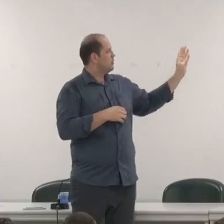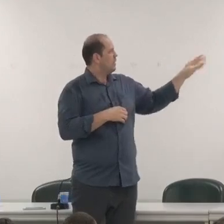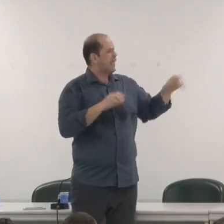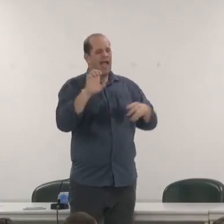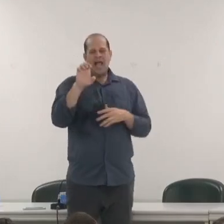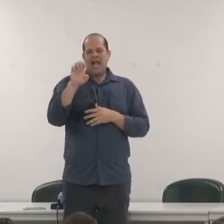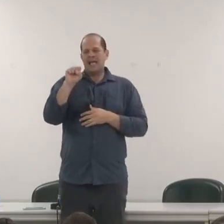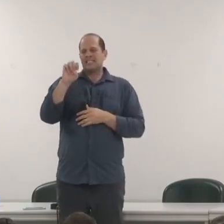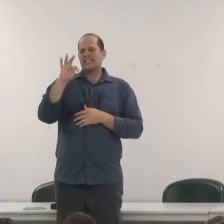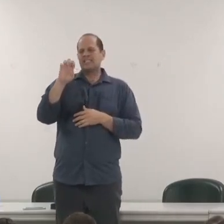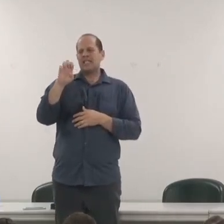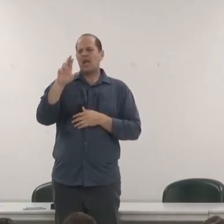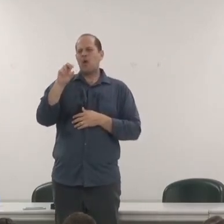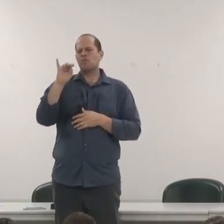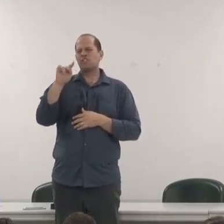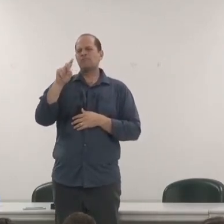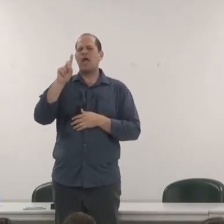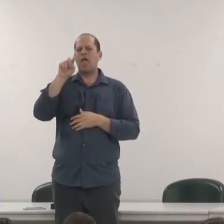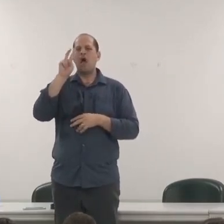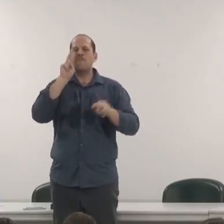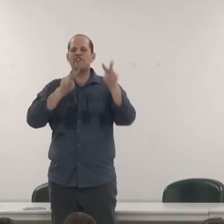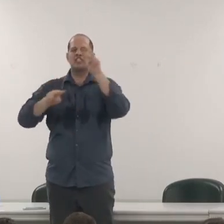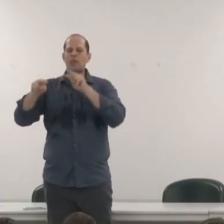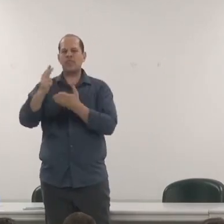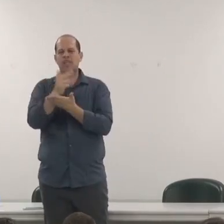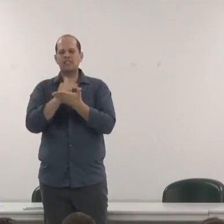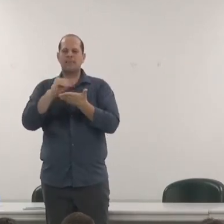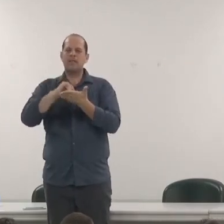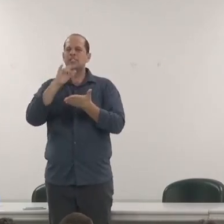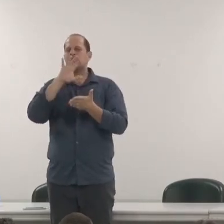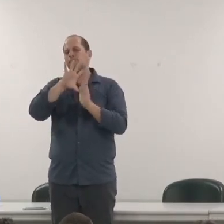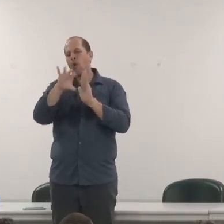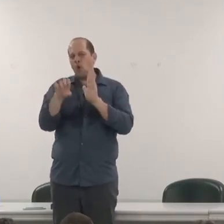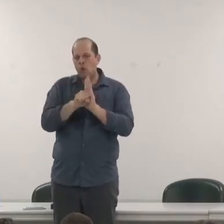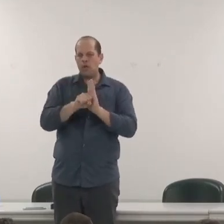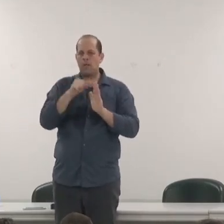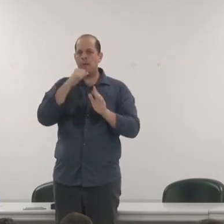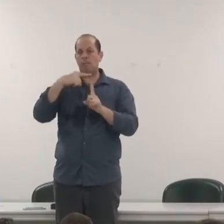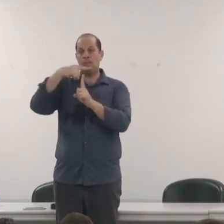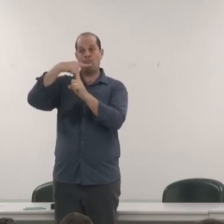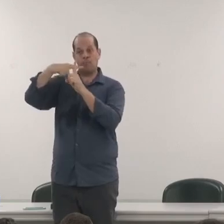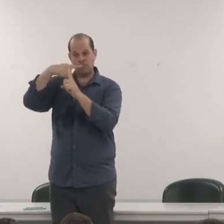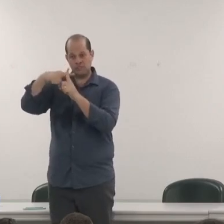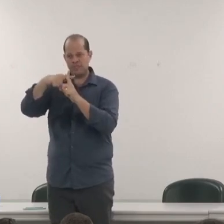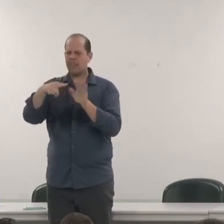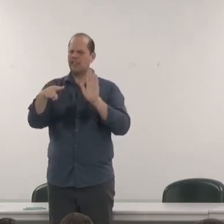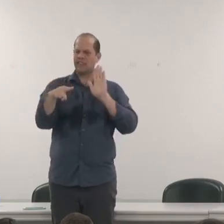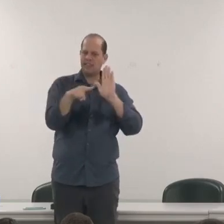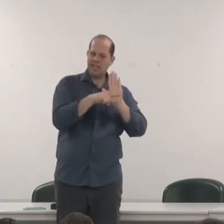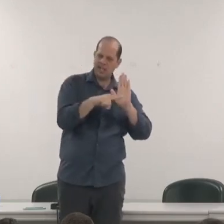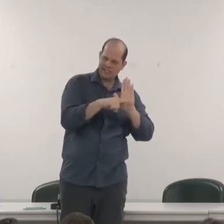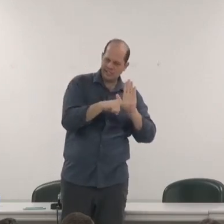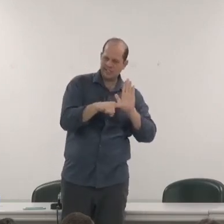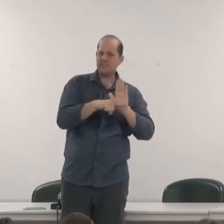da cultura ouvinte e que se apresenta na Libras. E há empréstimos estereotipados, então,